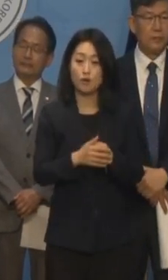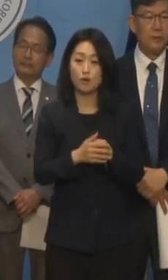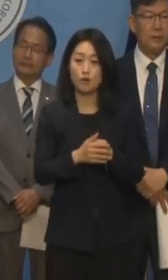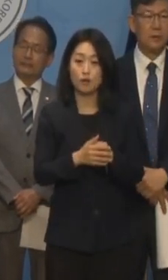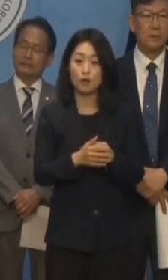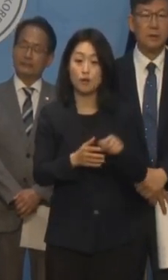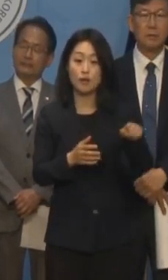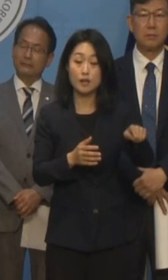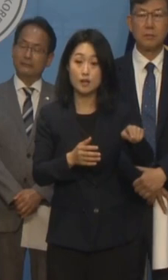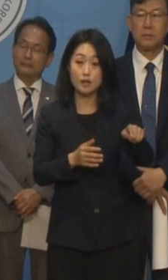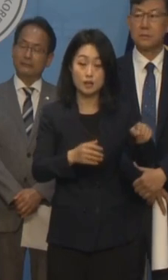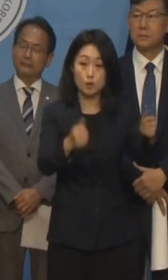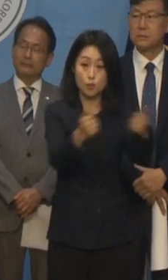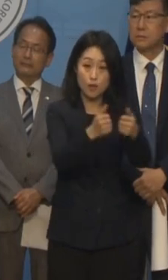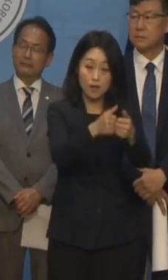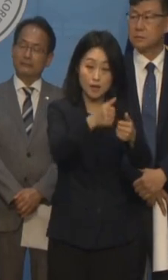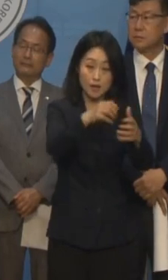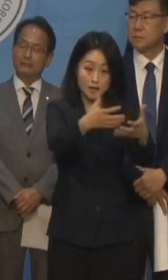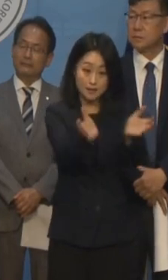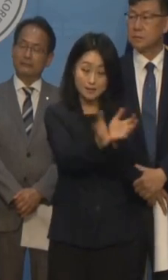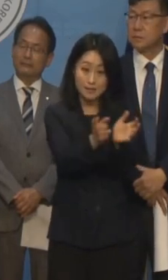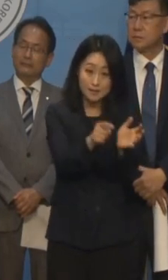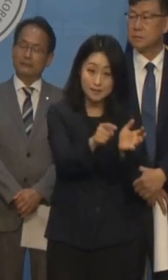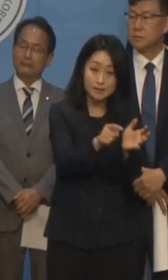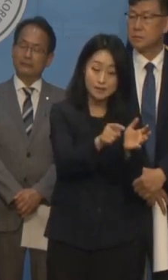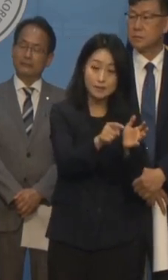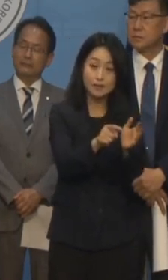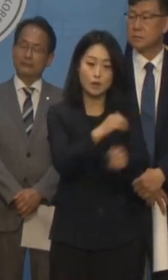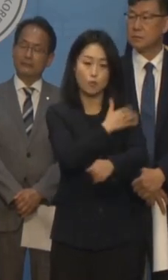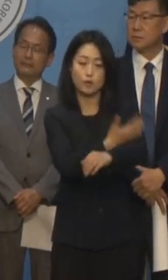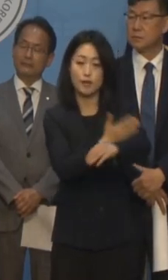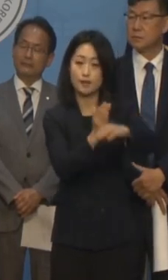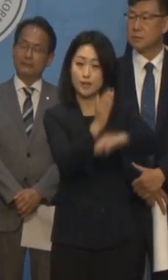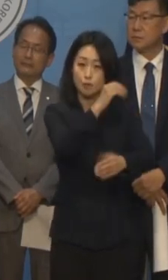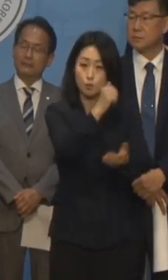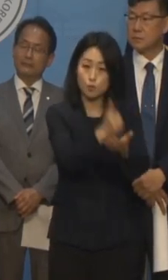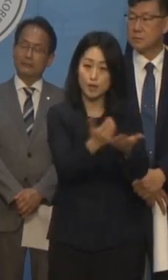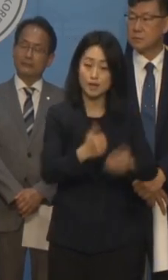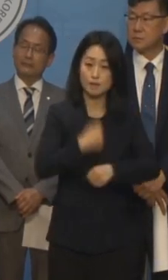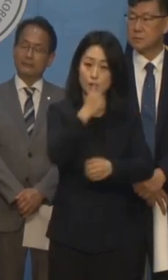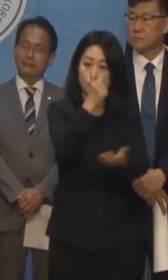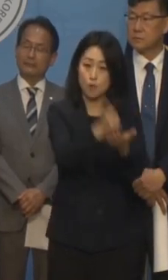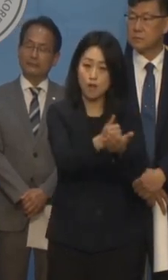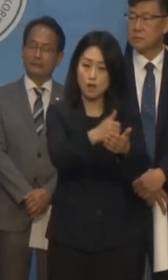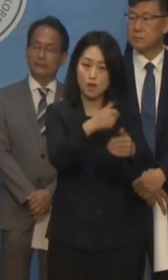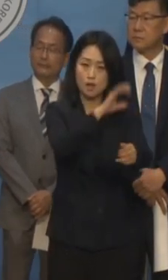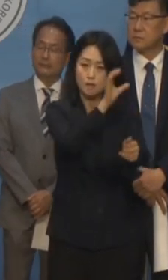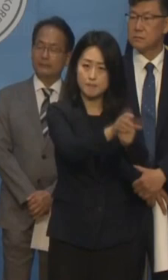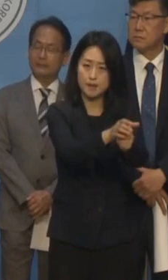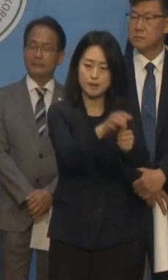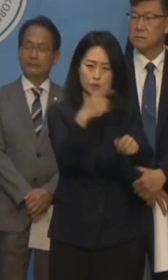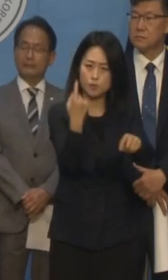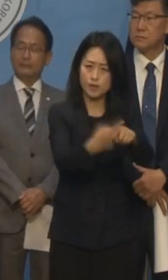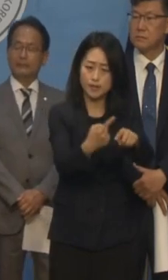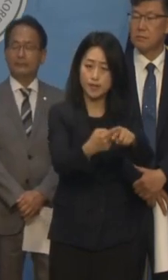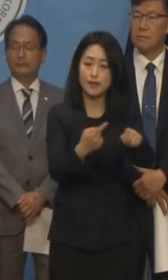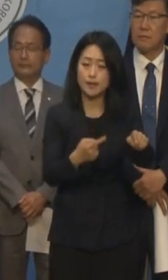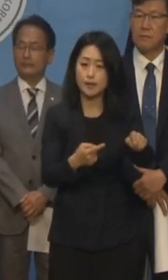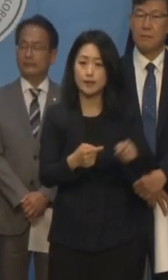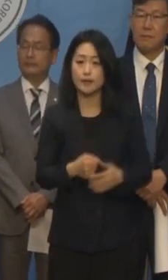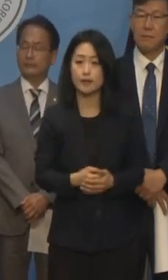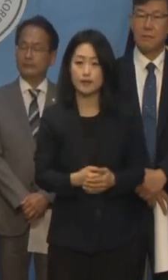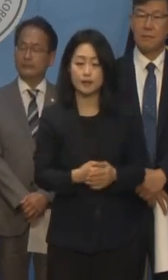돌격대 역할과 그 과정에서 자행된 직권남용과 직무유기를 덮으려는 눈 가리고